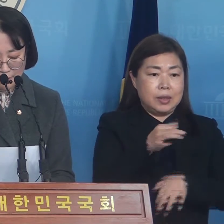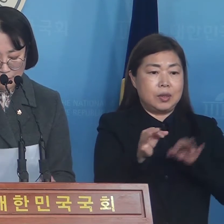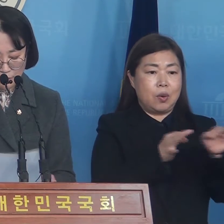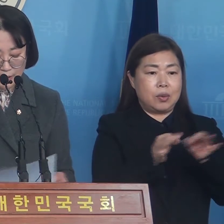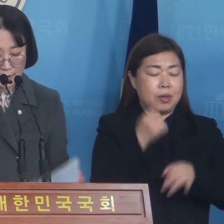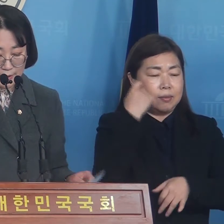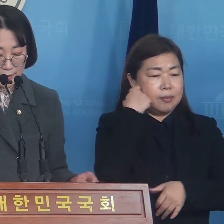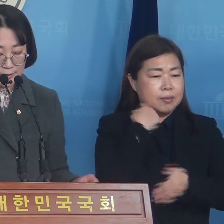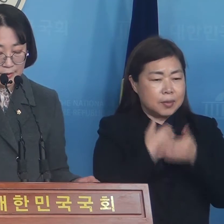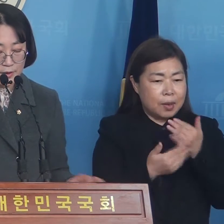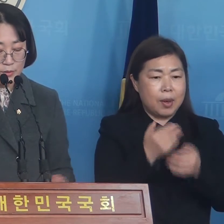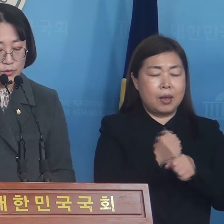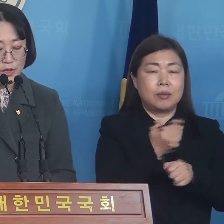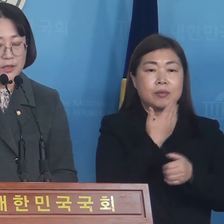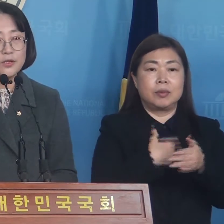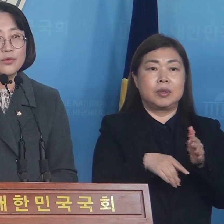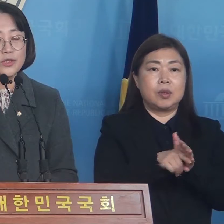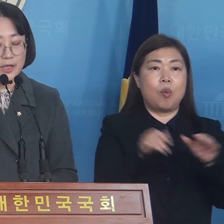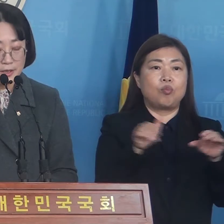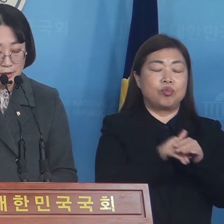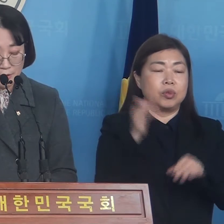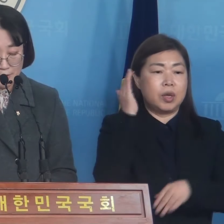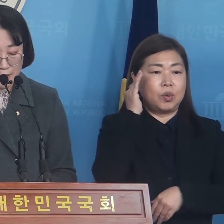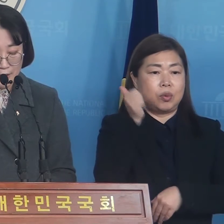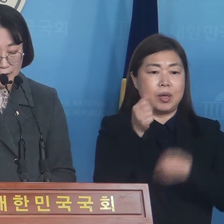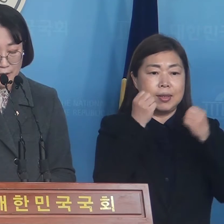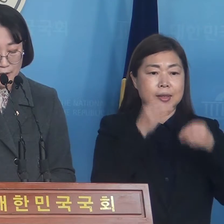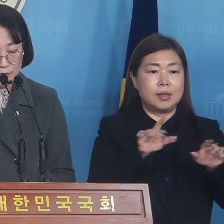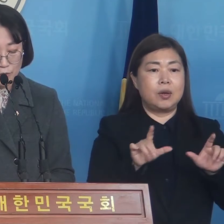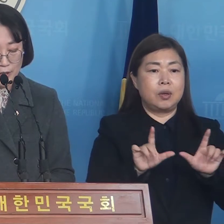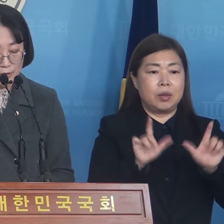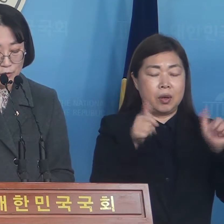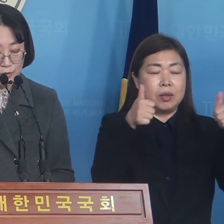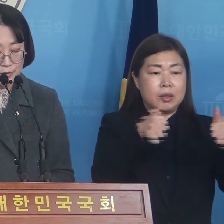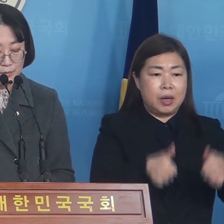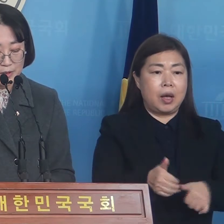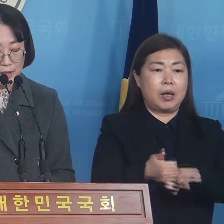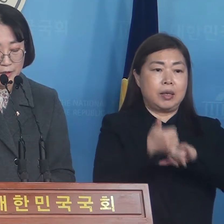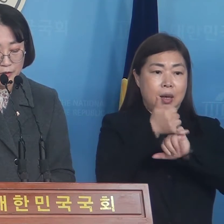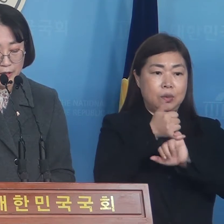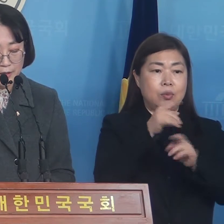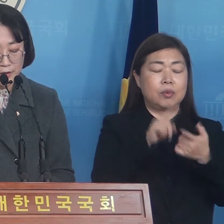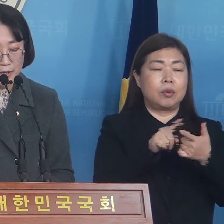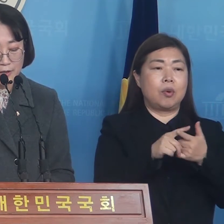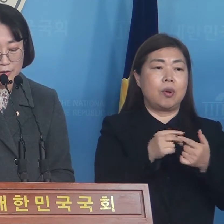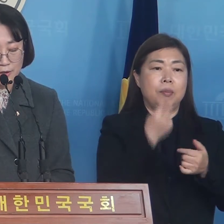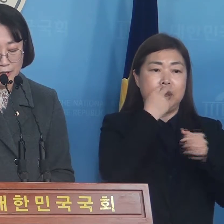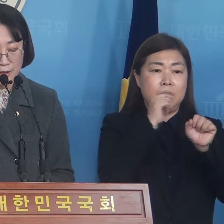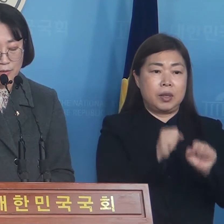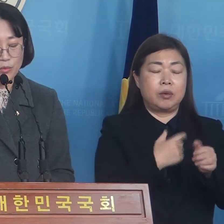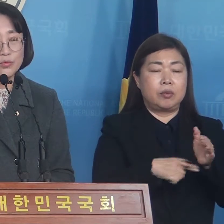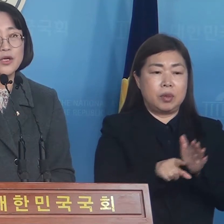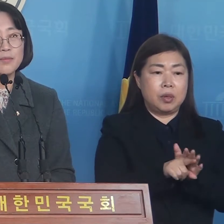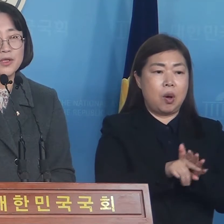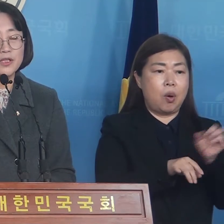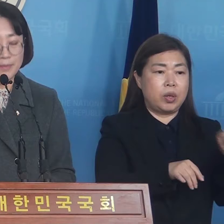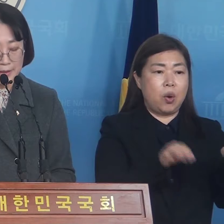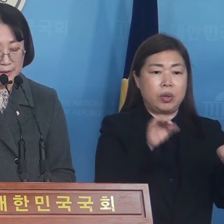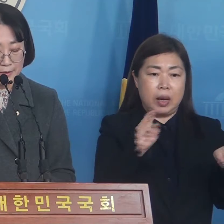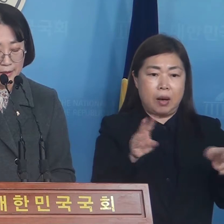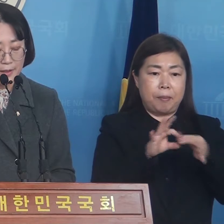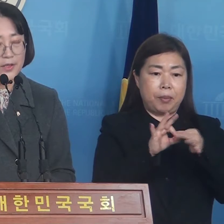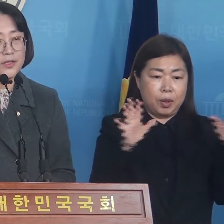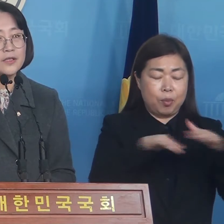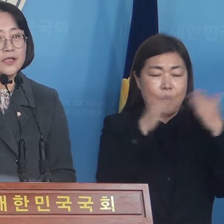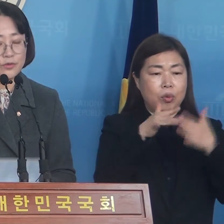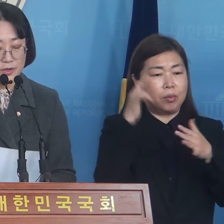변화를 체감하도록 하겠다는 문재인 대통령의 신년사 속 약속은 민생을 위해 여야를 떠나 모두가 머리를